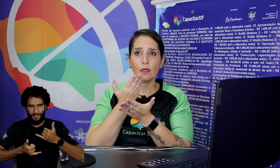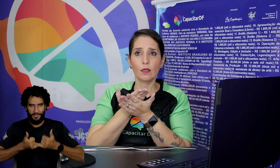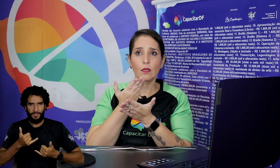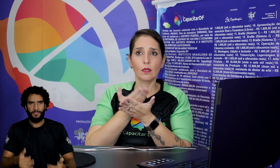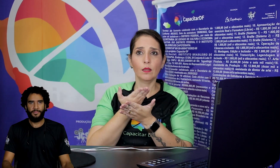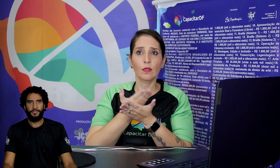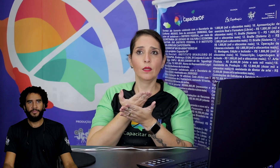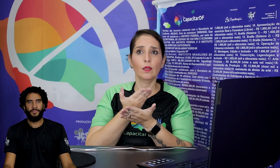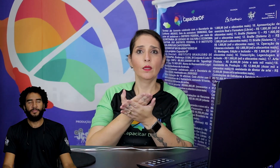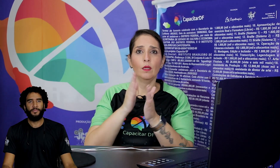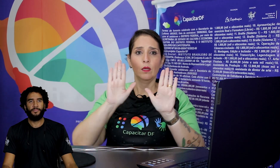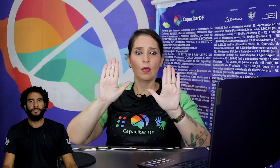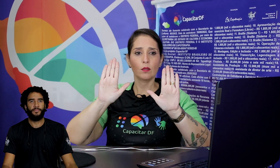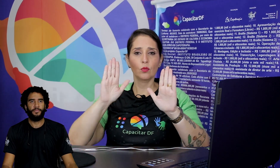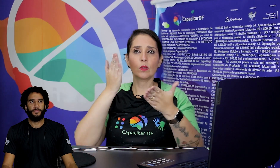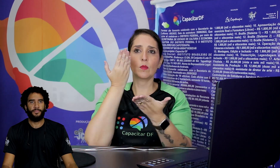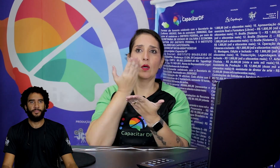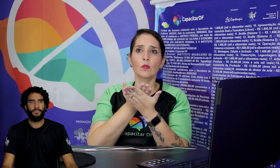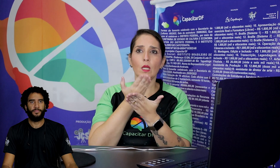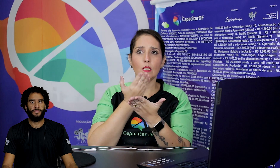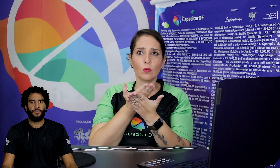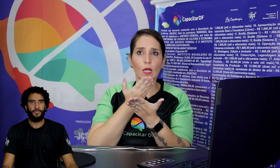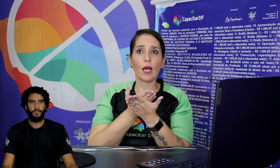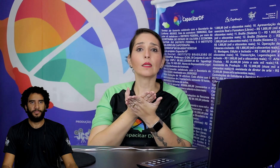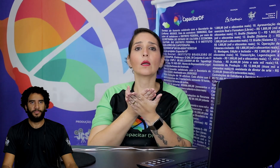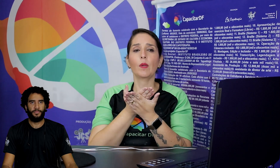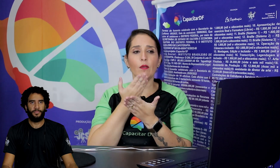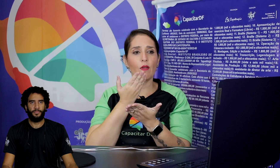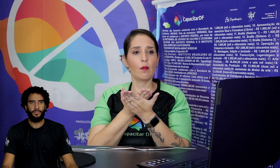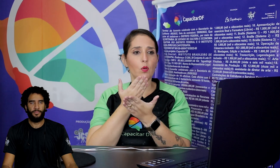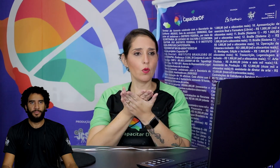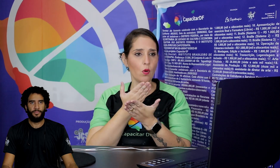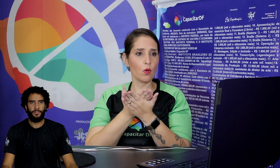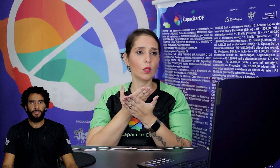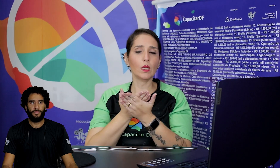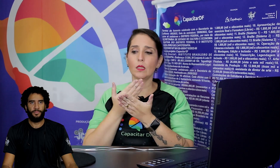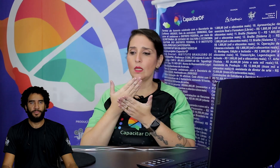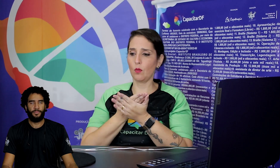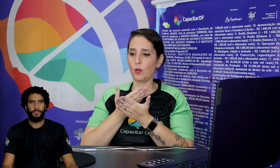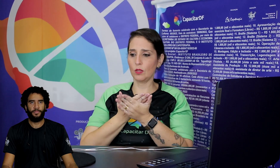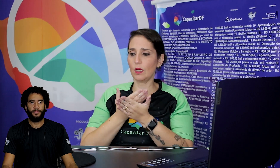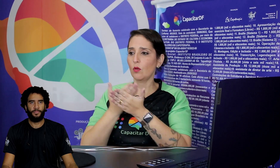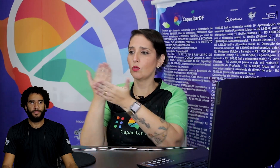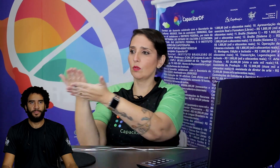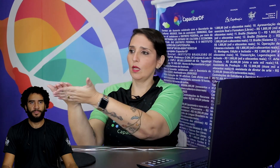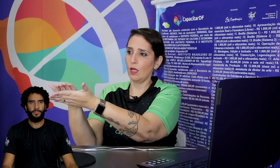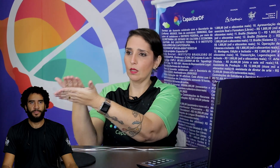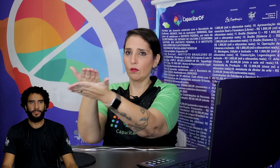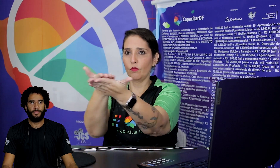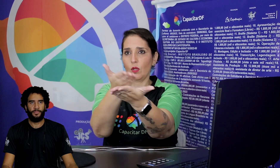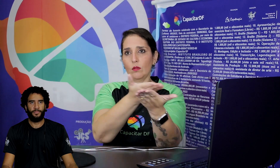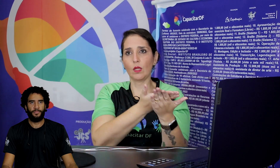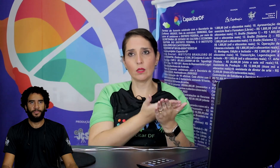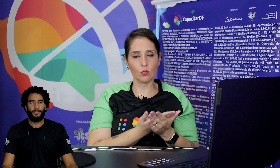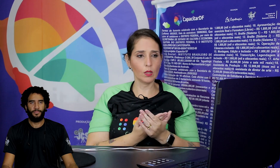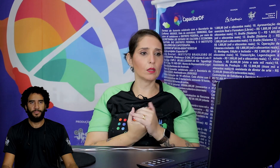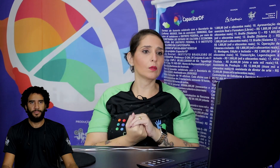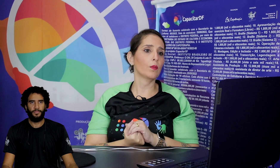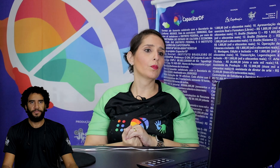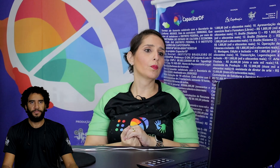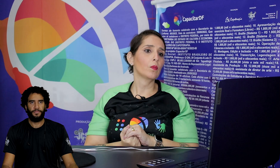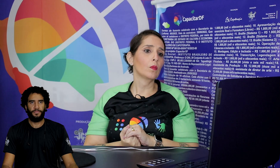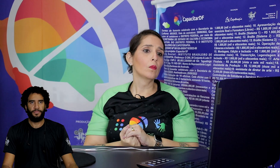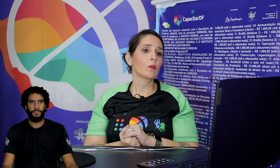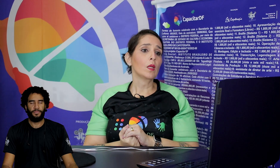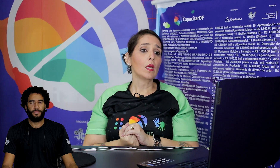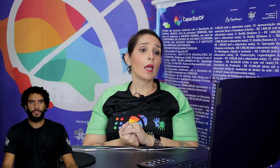Estudar. As duas mãos, estudar. Também verbo com concordância, que eu posso dizer que eu estudei, que fulano está estudando.